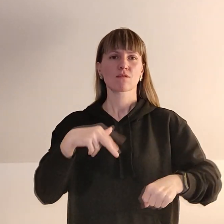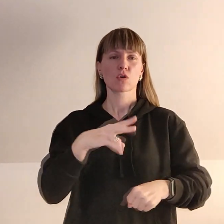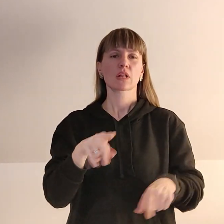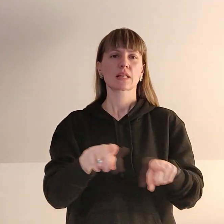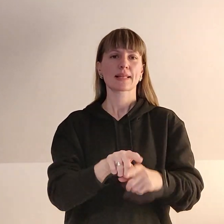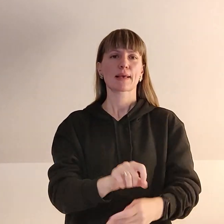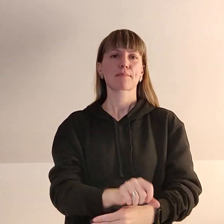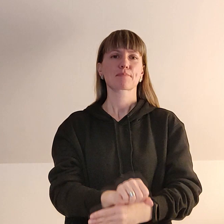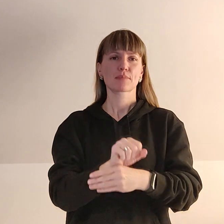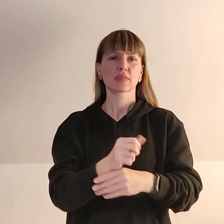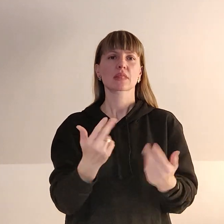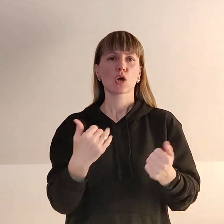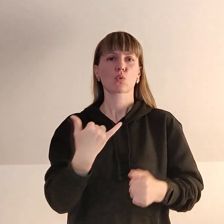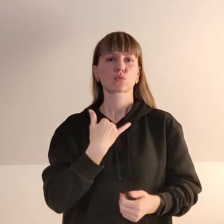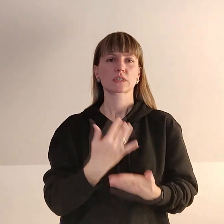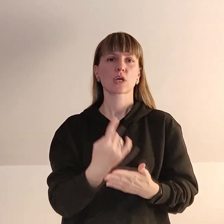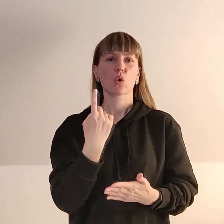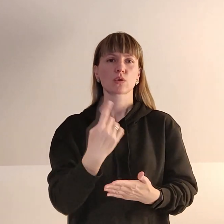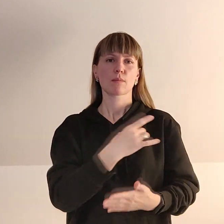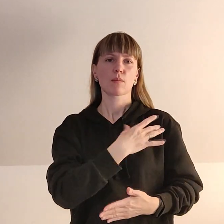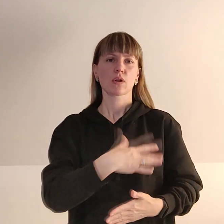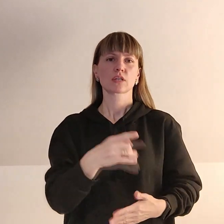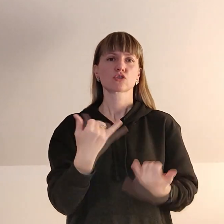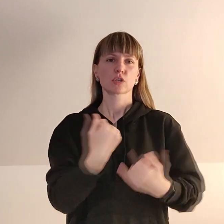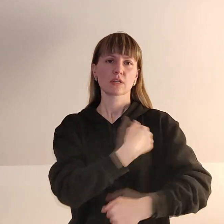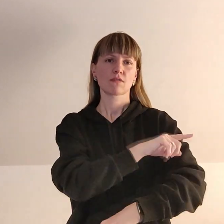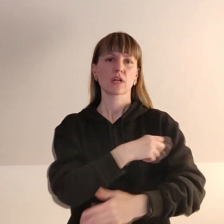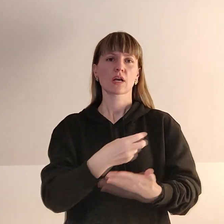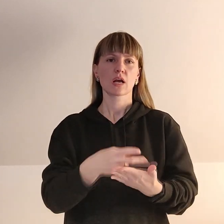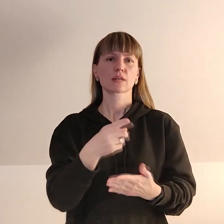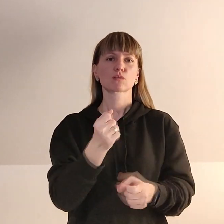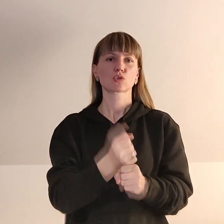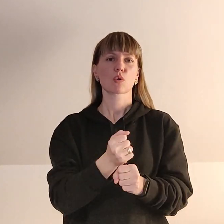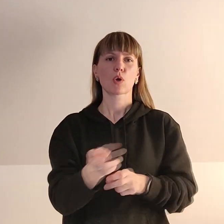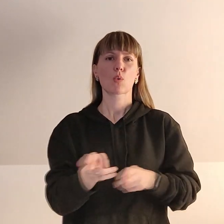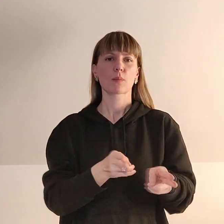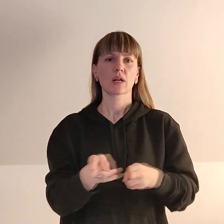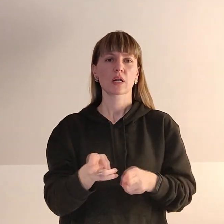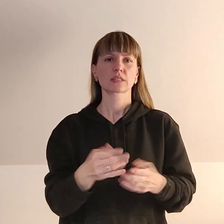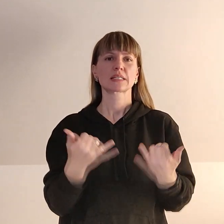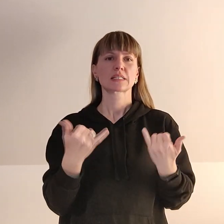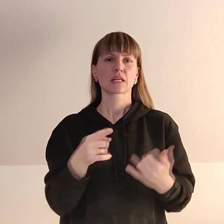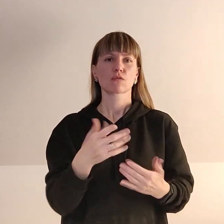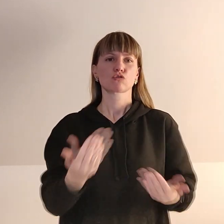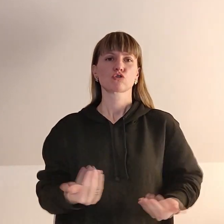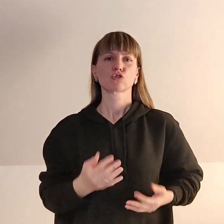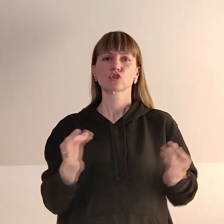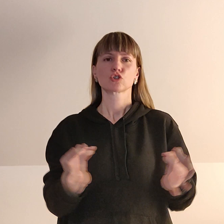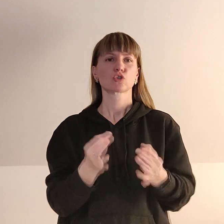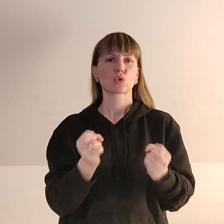мітинги. Так, у нас є один поранений, він зараз у лікарні. Йому зробили операцію. Зараз його життю нічого не загрожує.